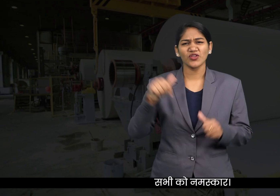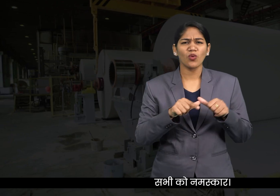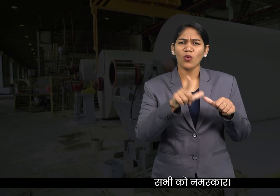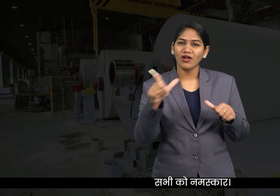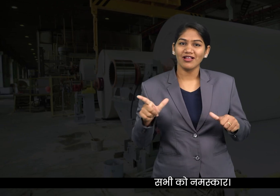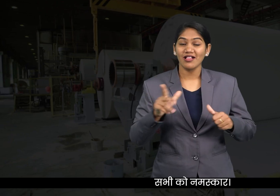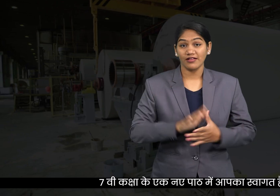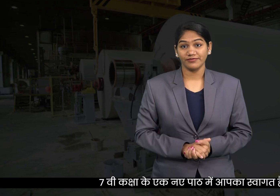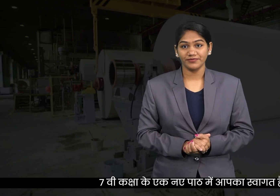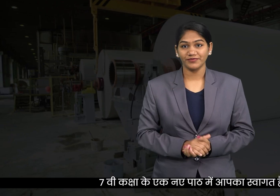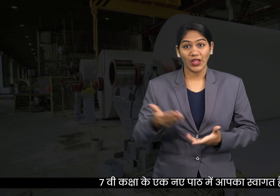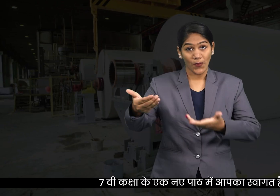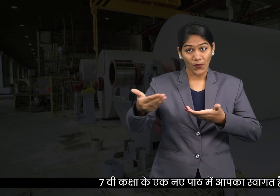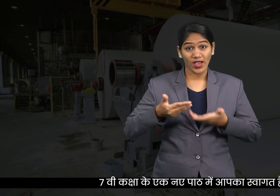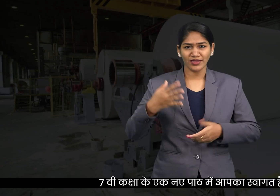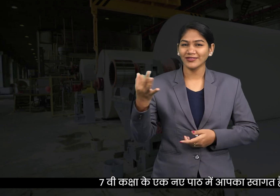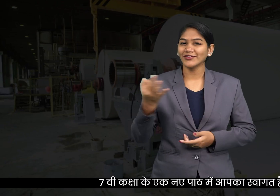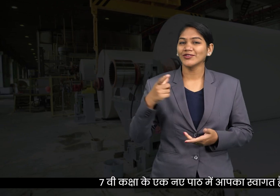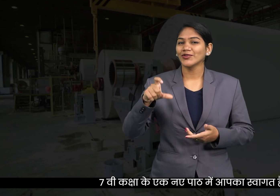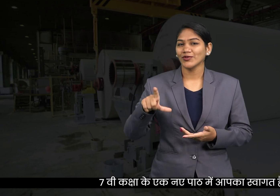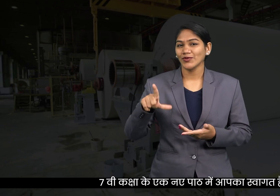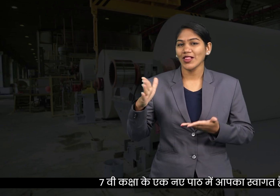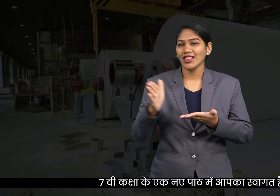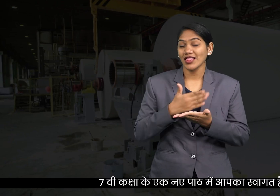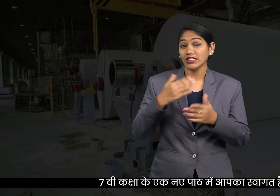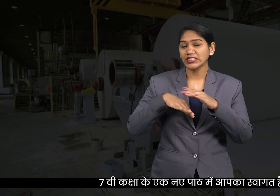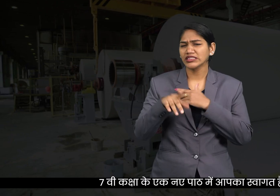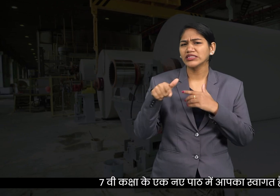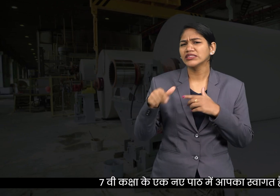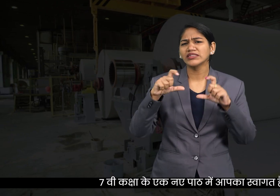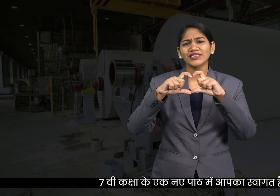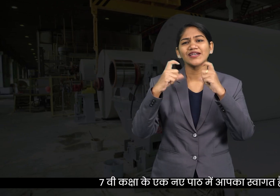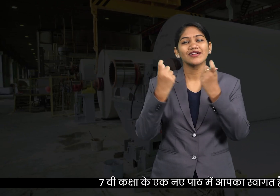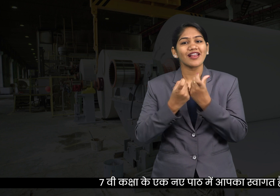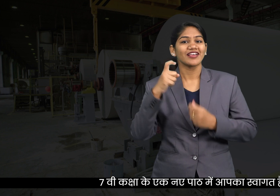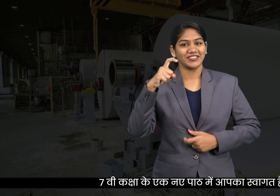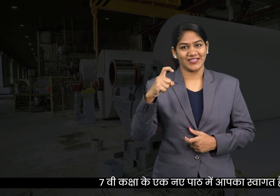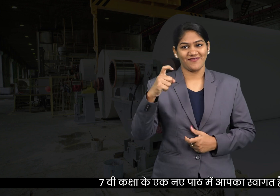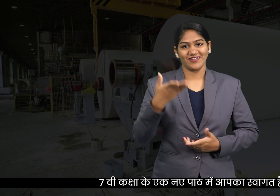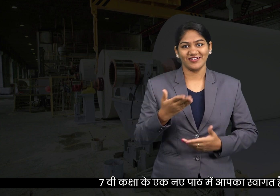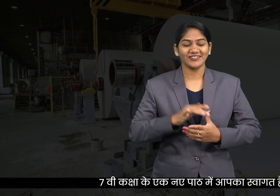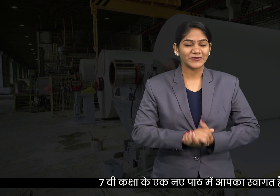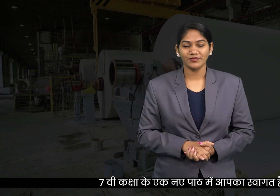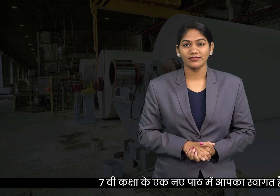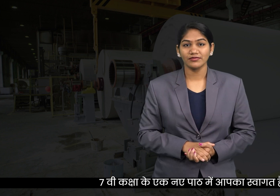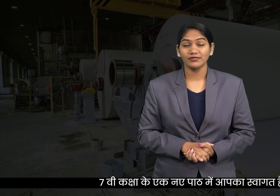सभी को नमस्कार। 7वीं कक्षा के एक नए पाठ में आपका स्वागत है।